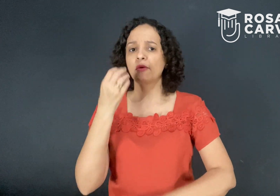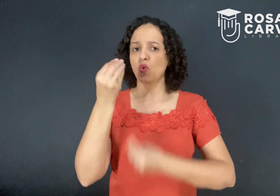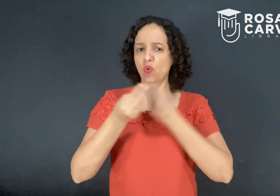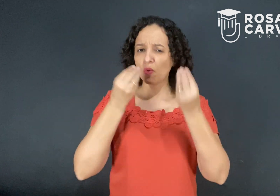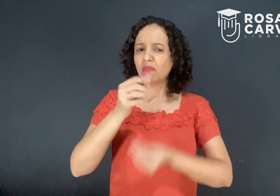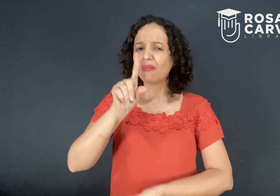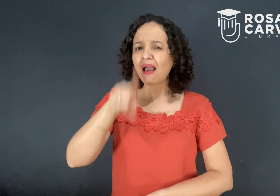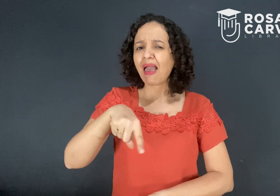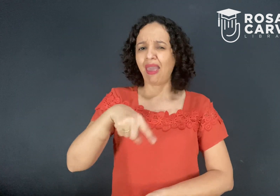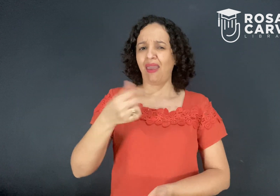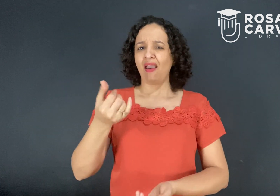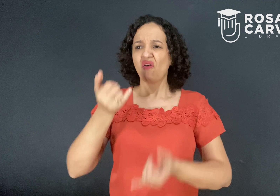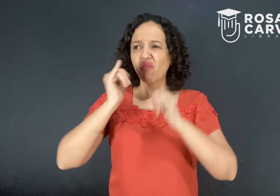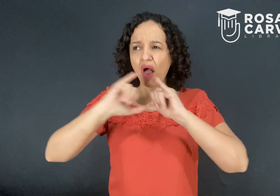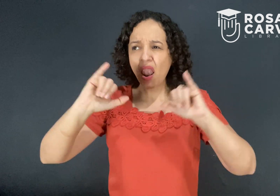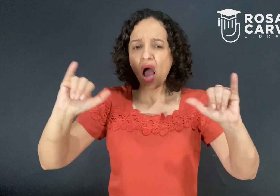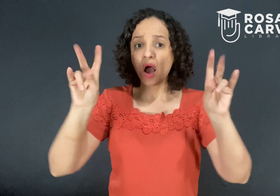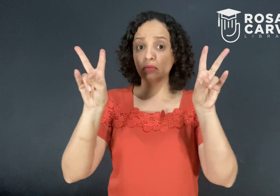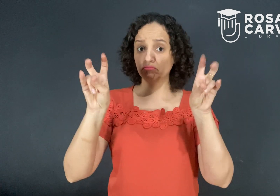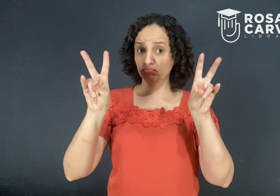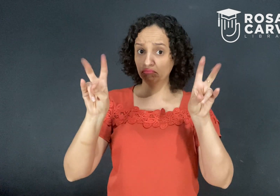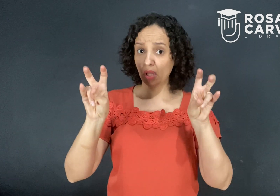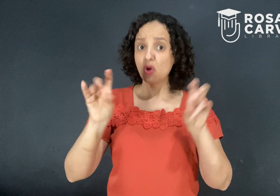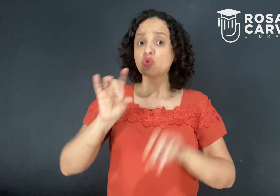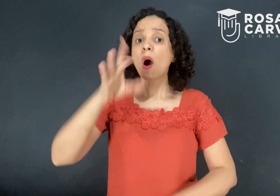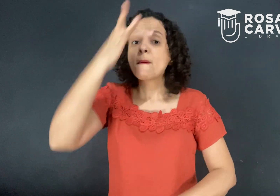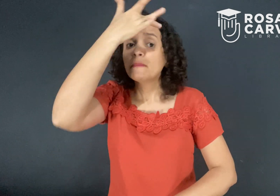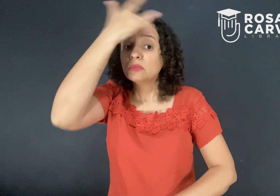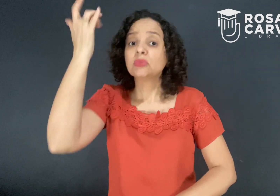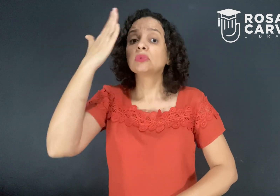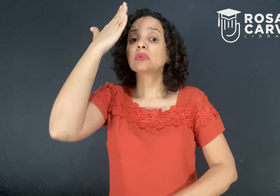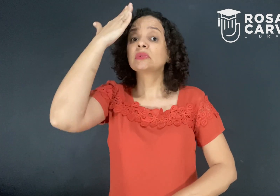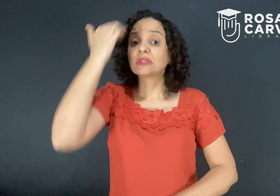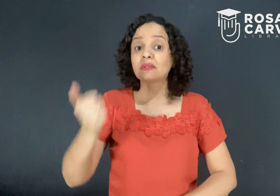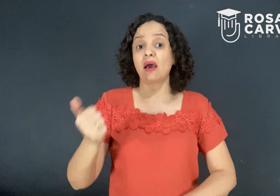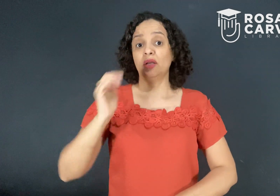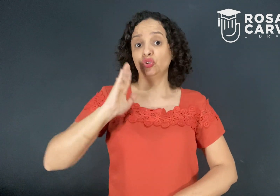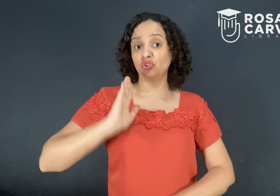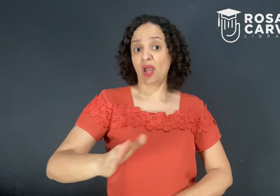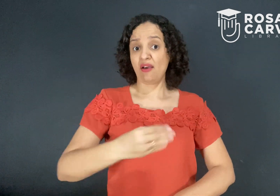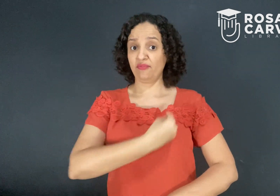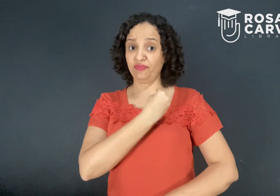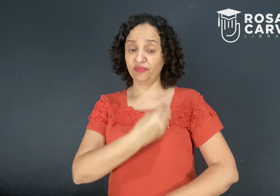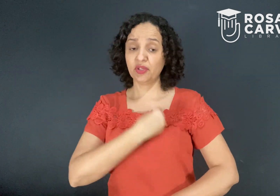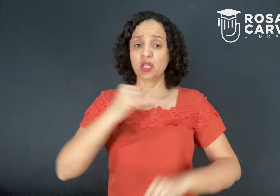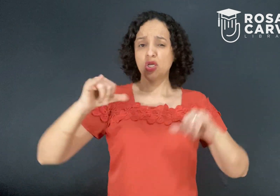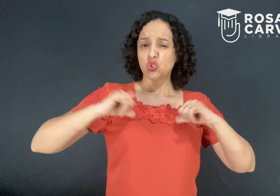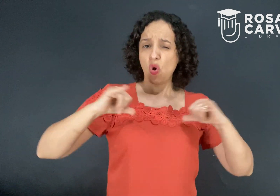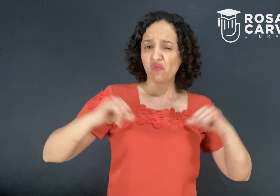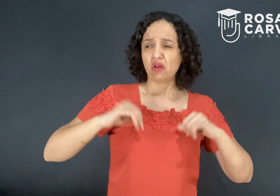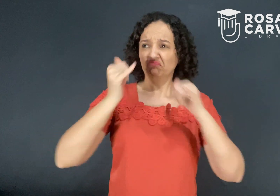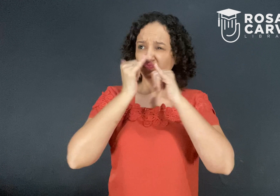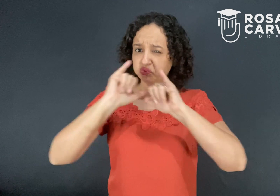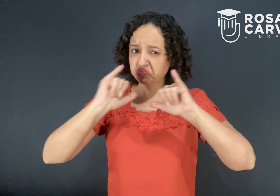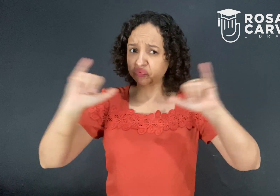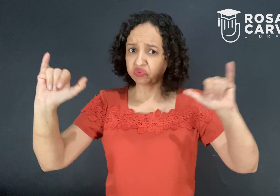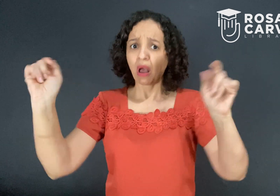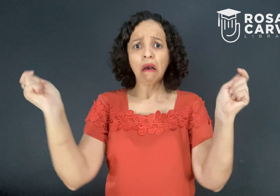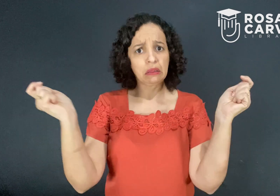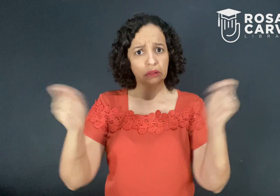depressão, pode falar sobre este assunto e tem condições de falar sobre esse